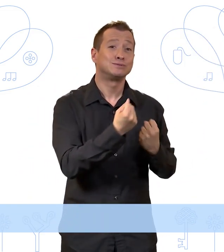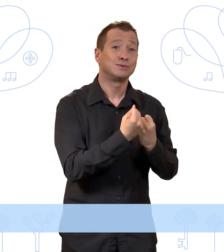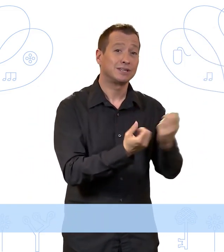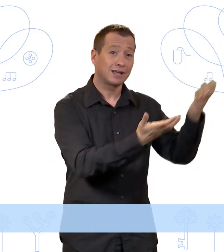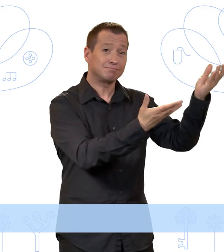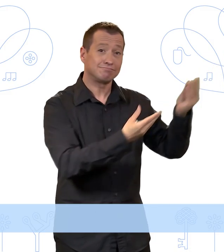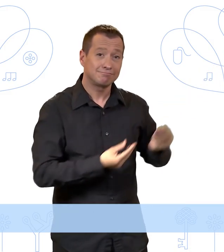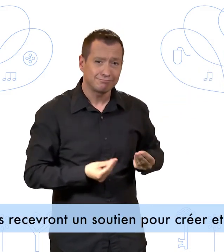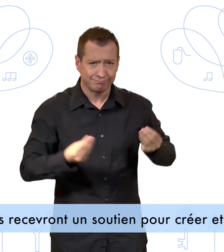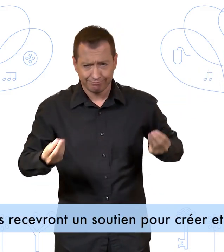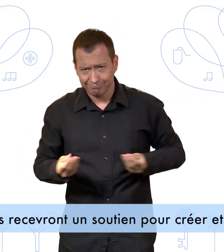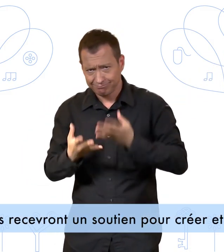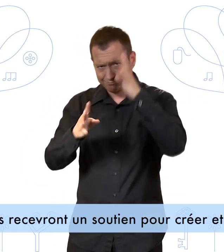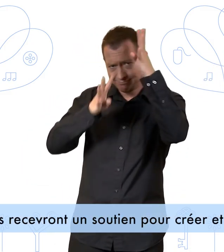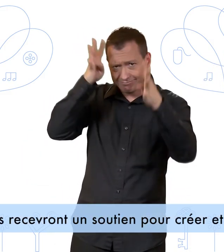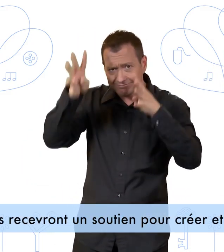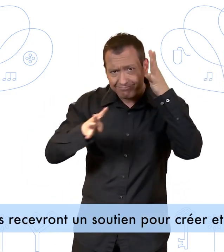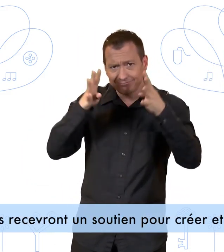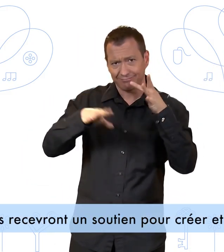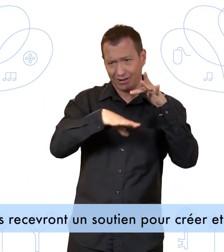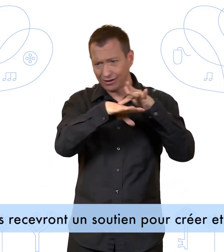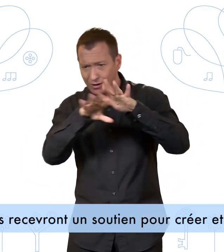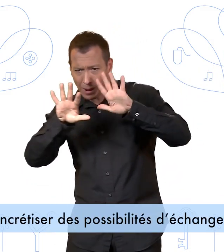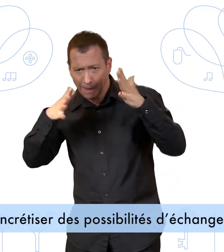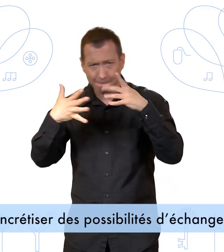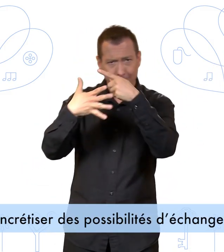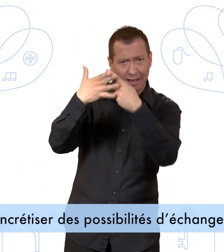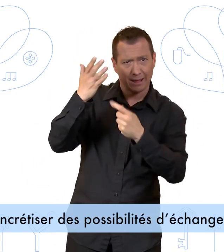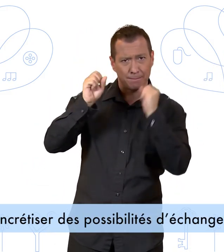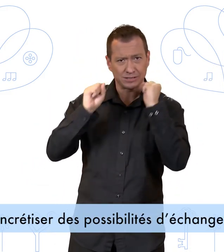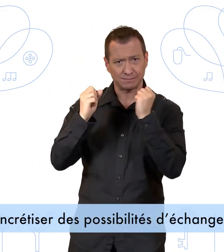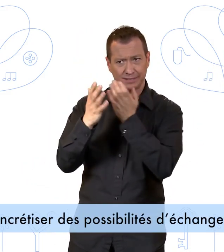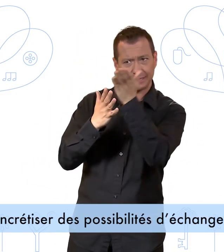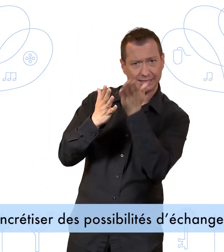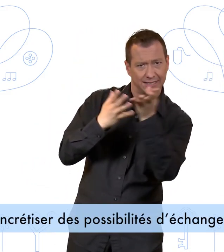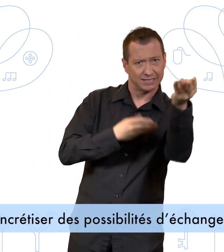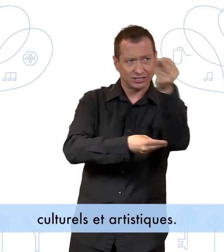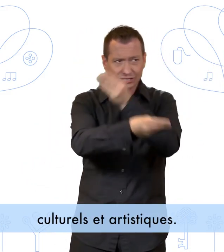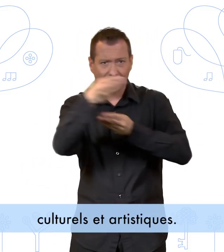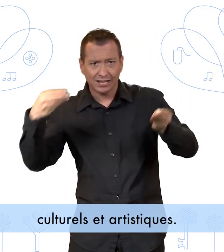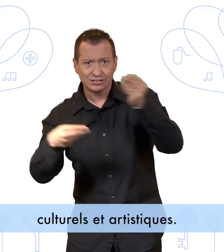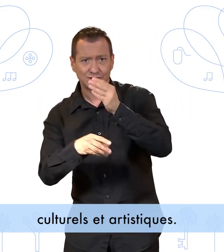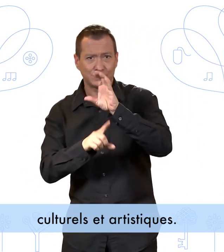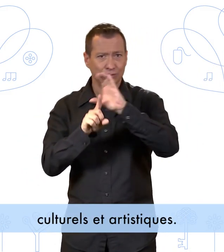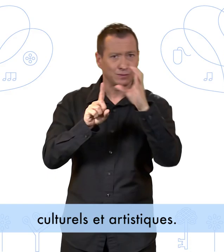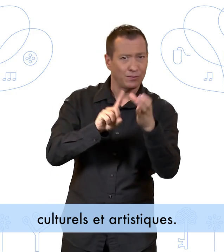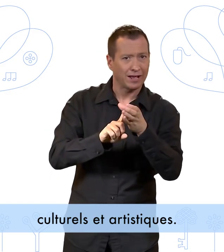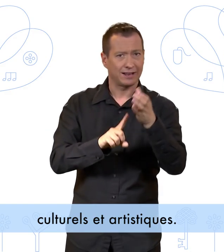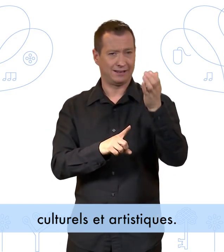canadiennes. Ils recevront un soutien pour créer et concrétiser des possibilités d'échange culturel et